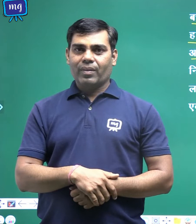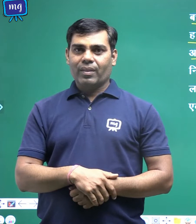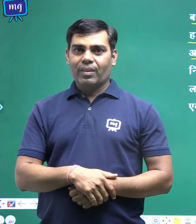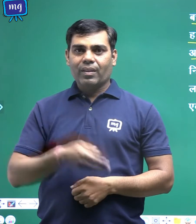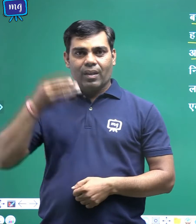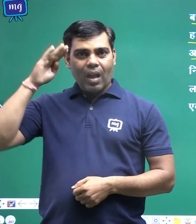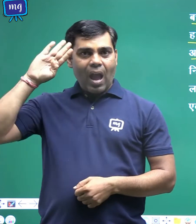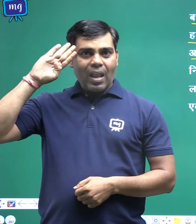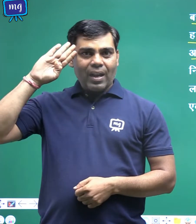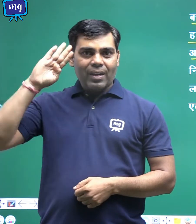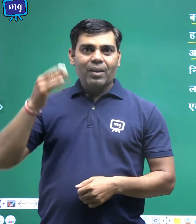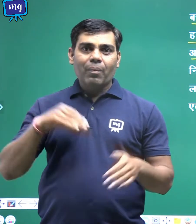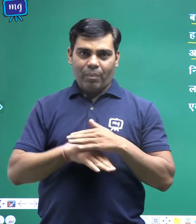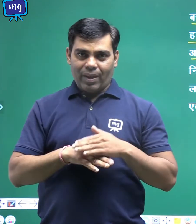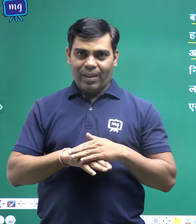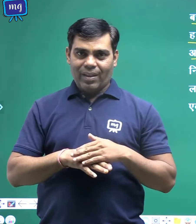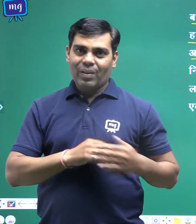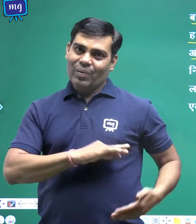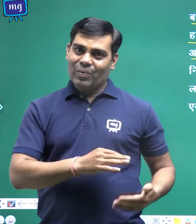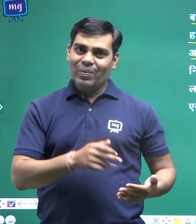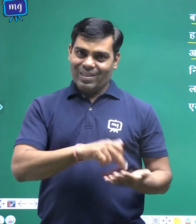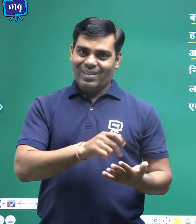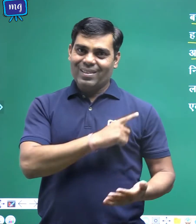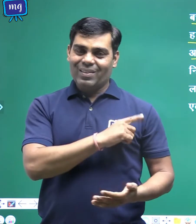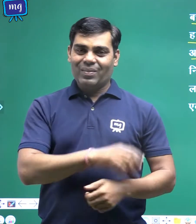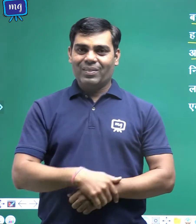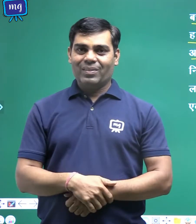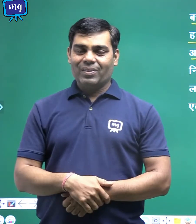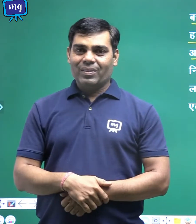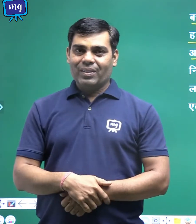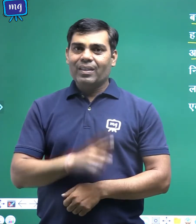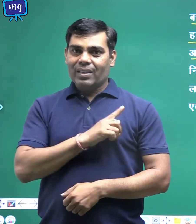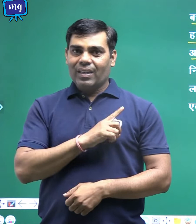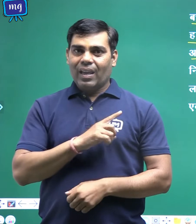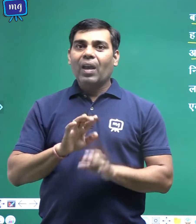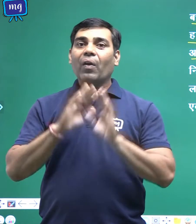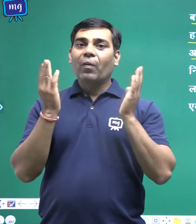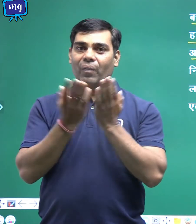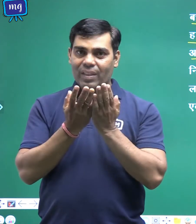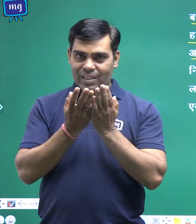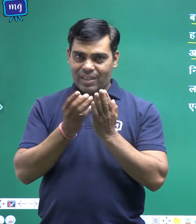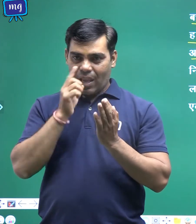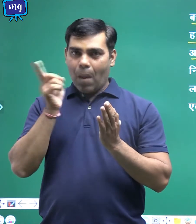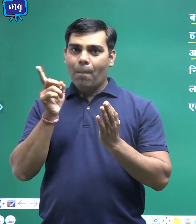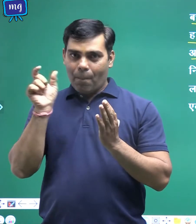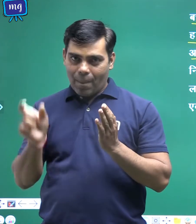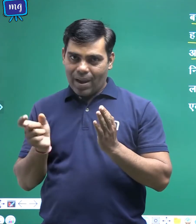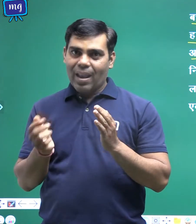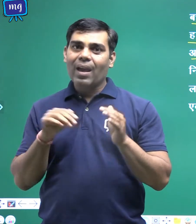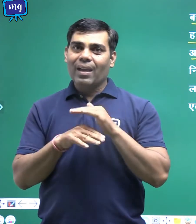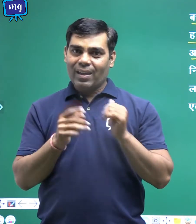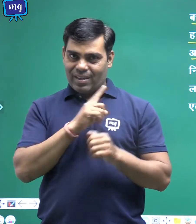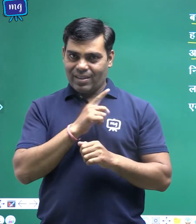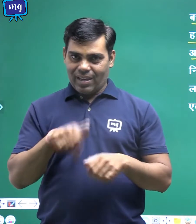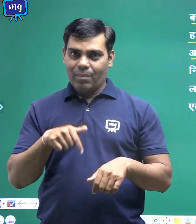आयरलैंड में हुआ था। प्यारे बच्चों, यह विदेशी महिला है, यह हमारी भारत की नहीं